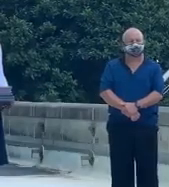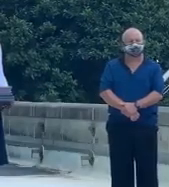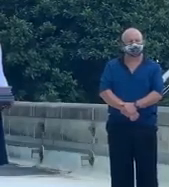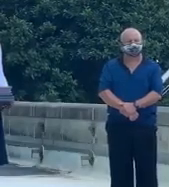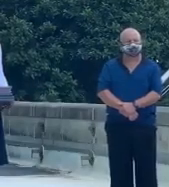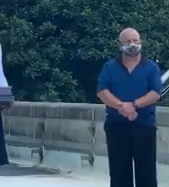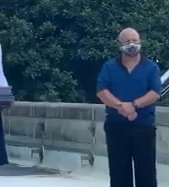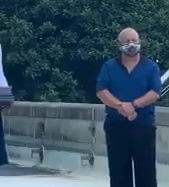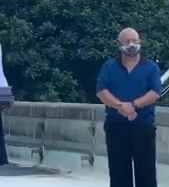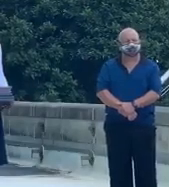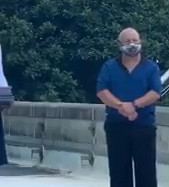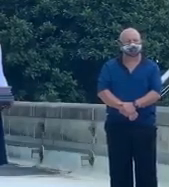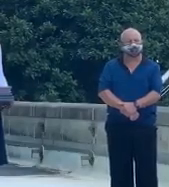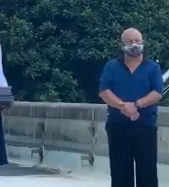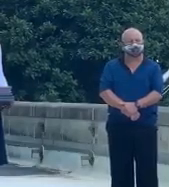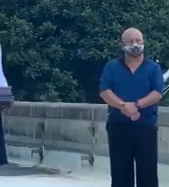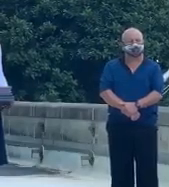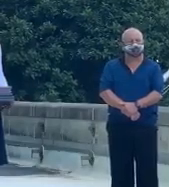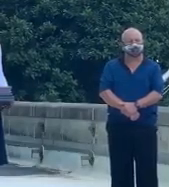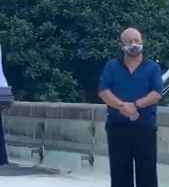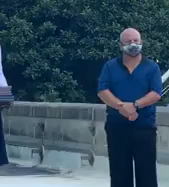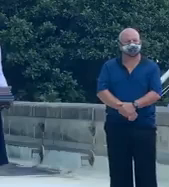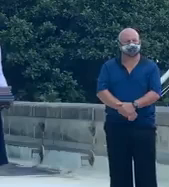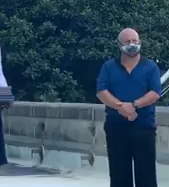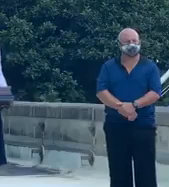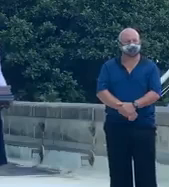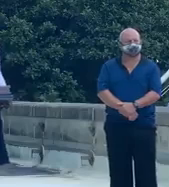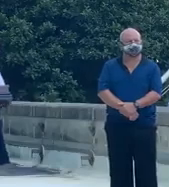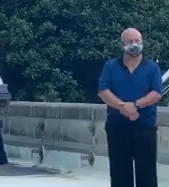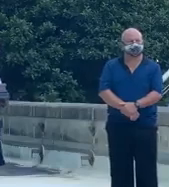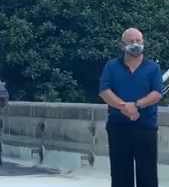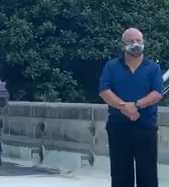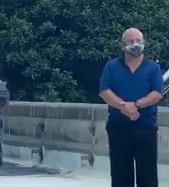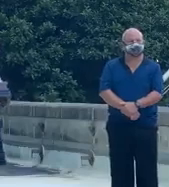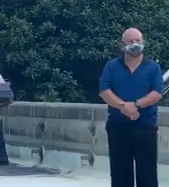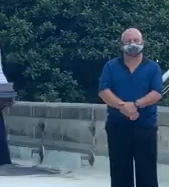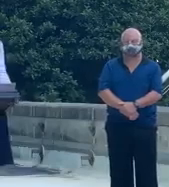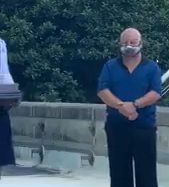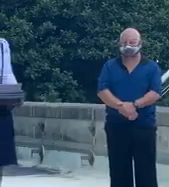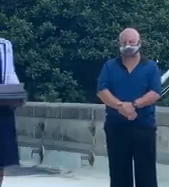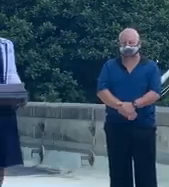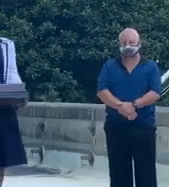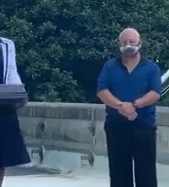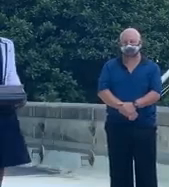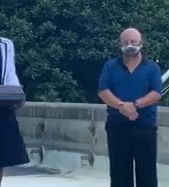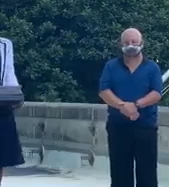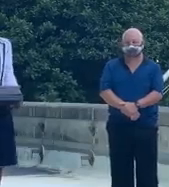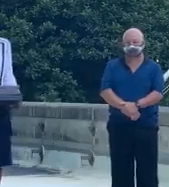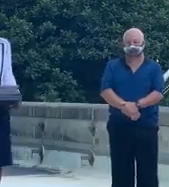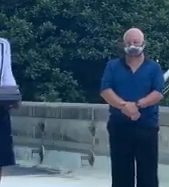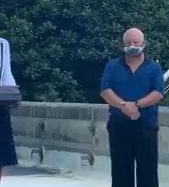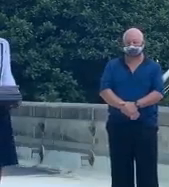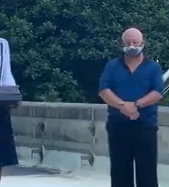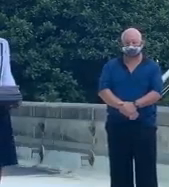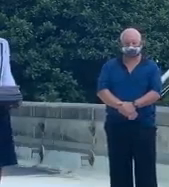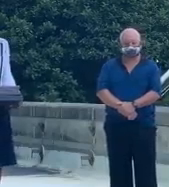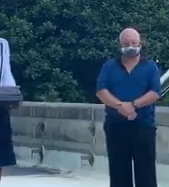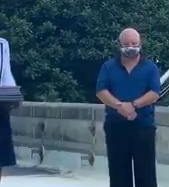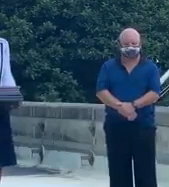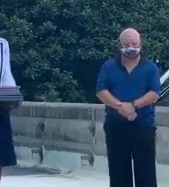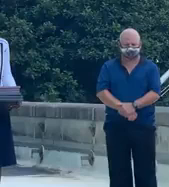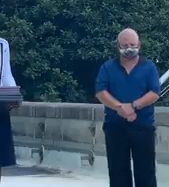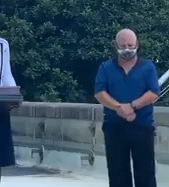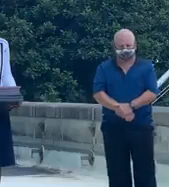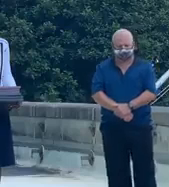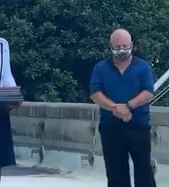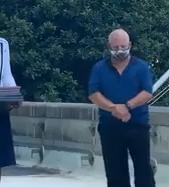independencia en el marco de del mes de la herencia hispana. At last but not least, I want to thank the